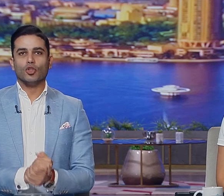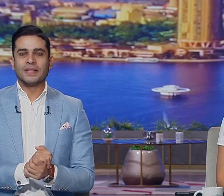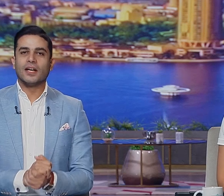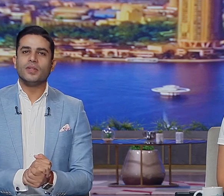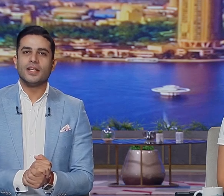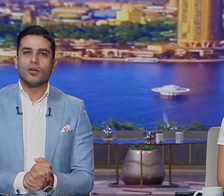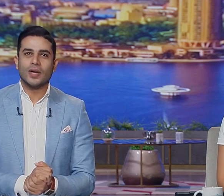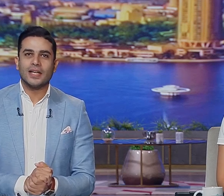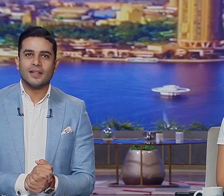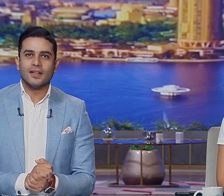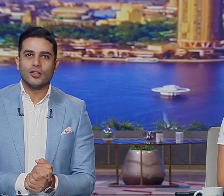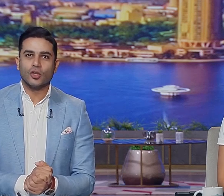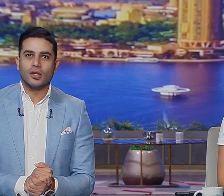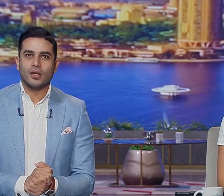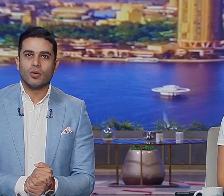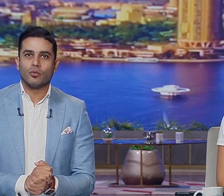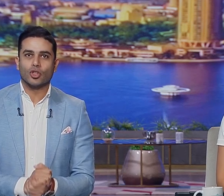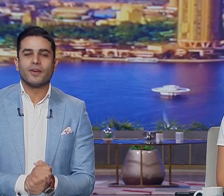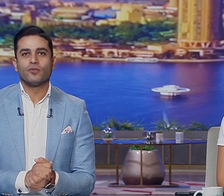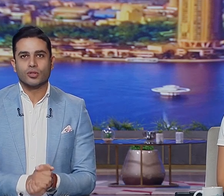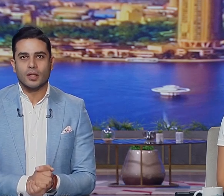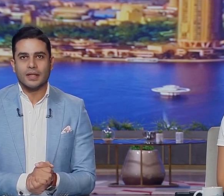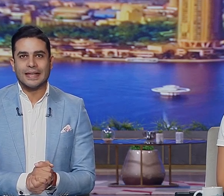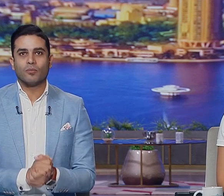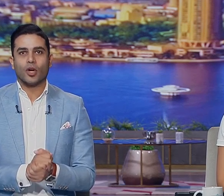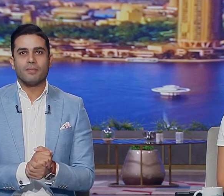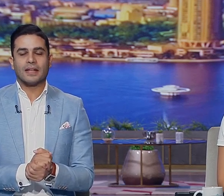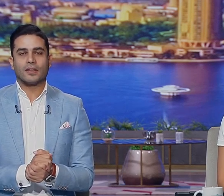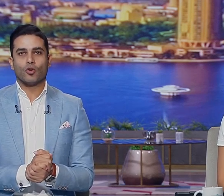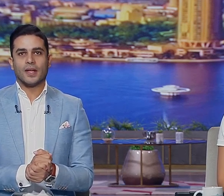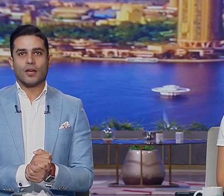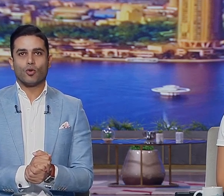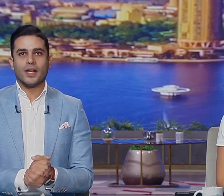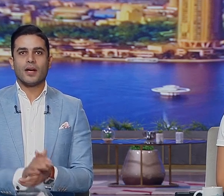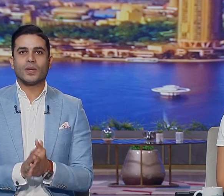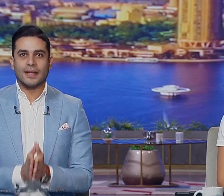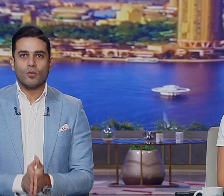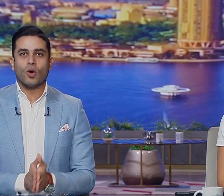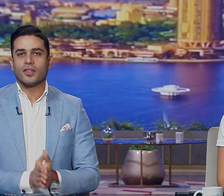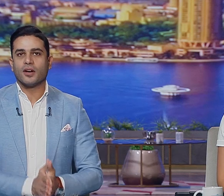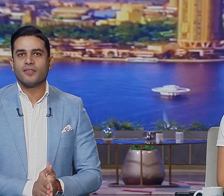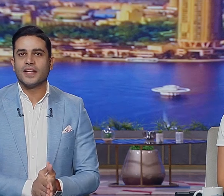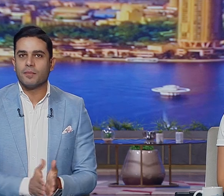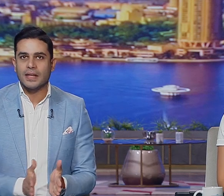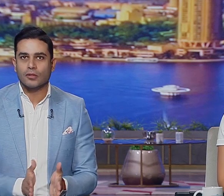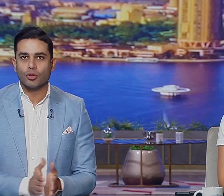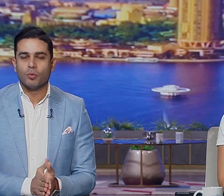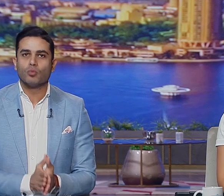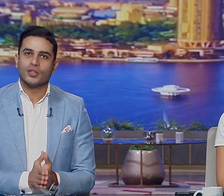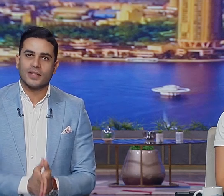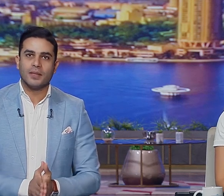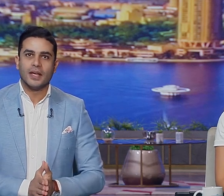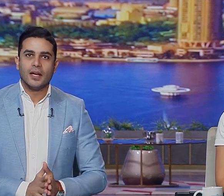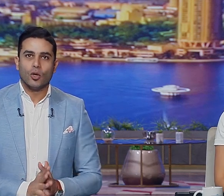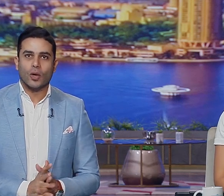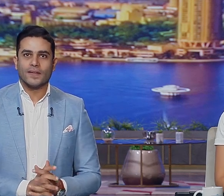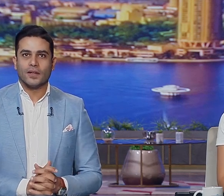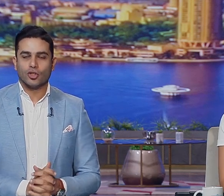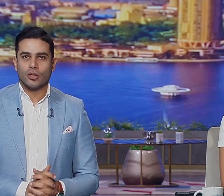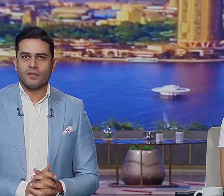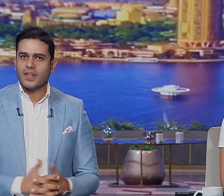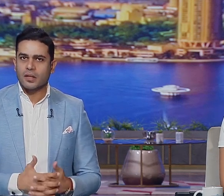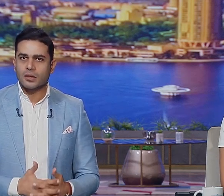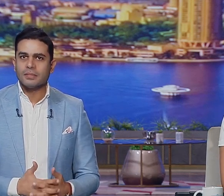النهارده هو اليوم الدولي للغات الاشاره، واللي بيعتبر فرصه لدعم وحمايه الهويه اللغويه والتنوع الثقافي لجميع الصم ومستخدمي